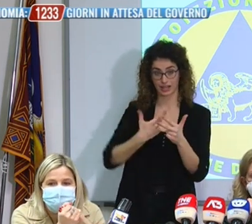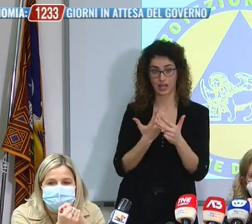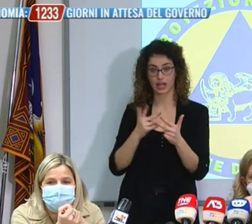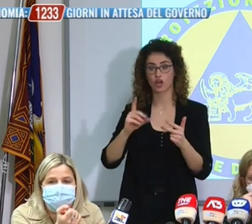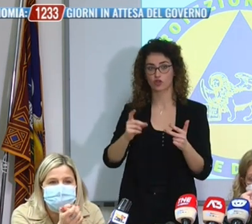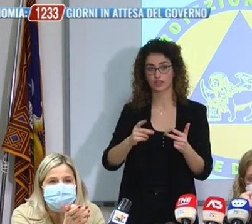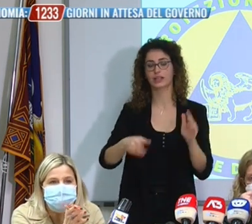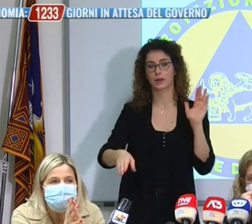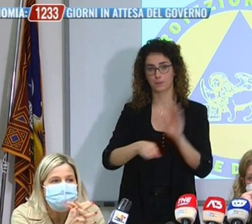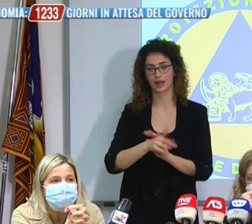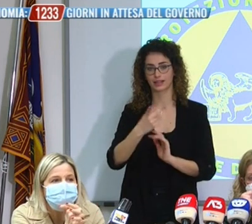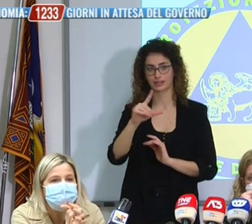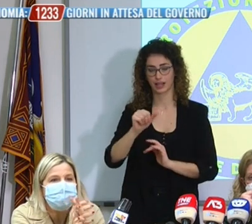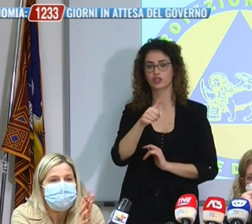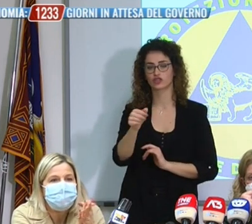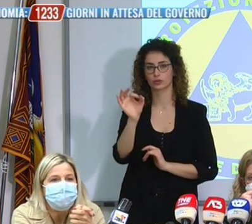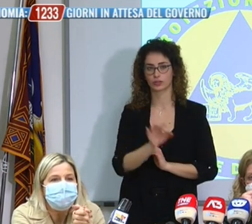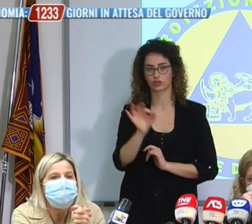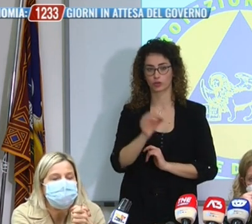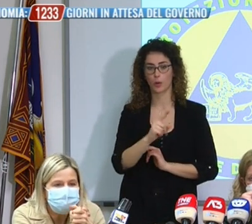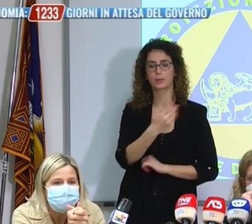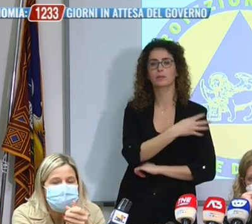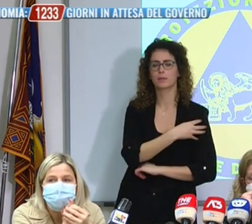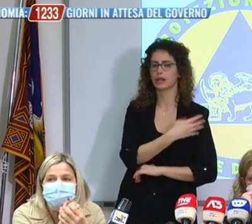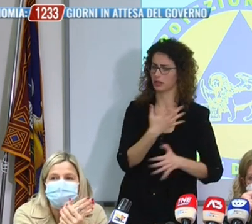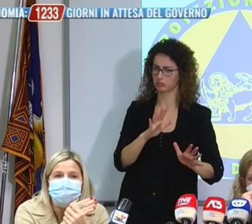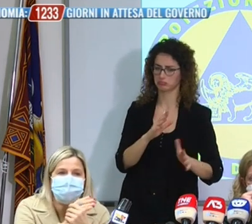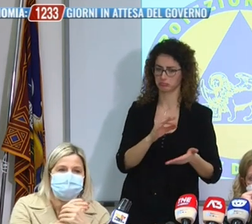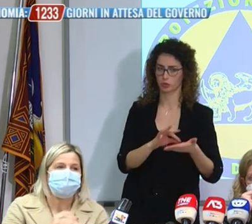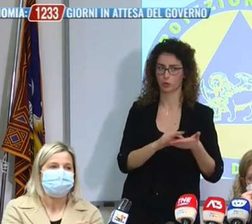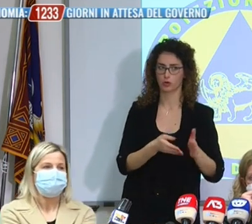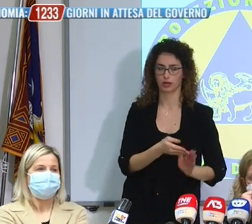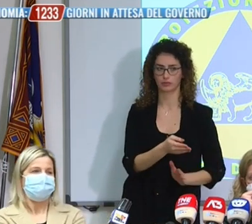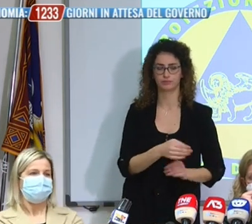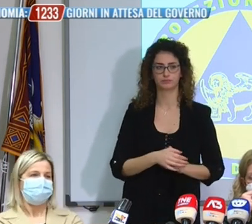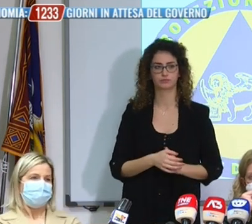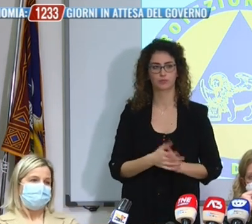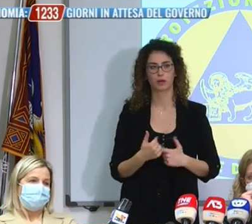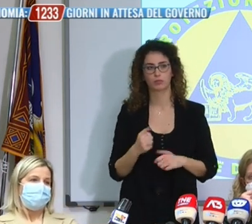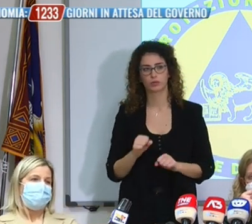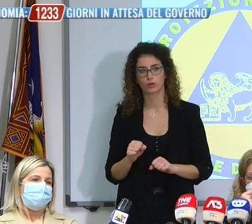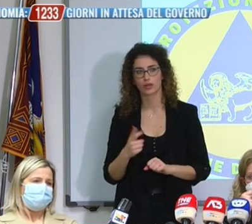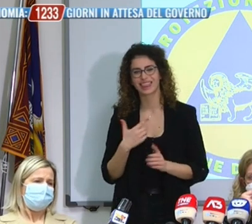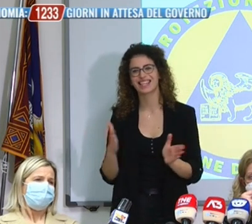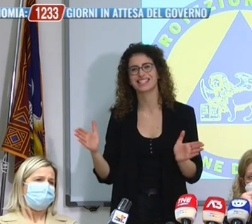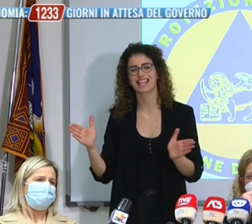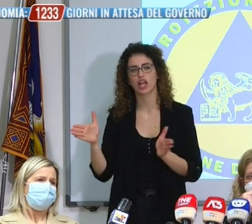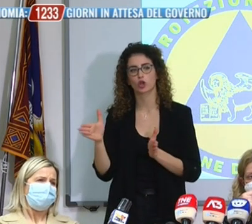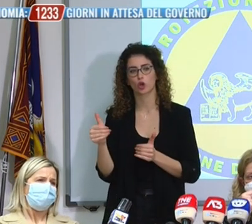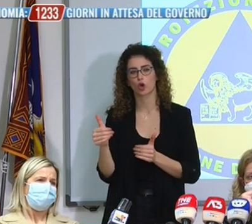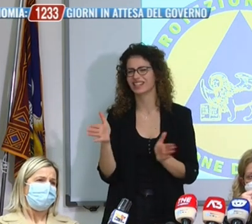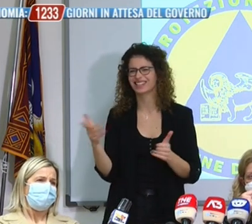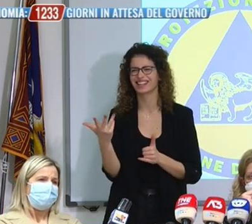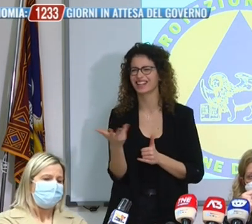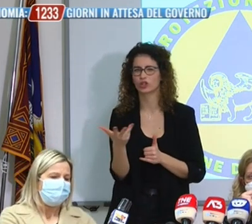distanza? Sì. E fino alla prima media è salvo. Sì. La prima media lasciamo. voglio dare una messa, si fa riferimento al distretto. I distretti